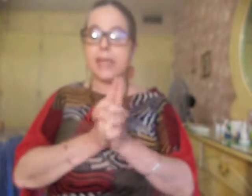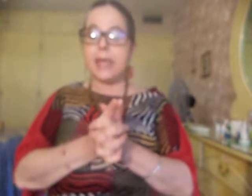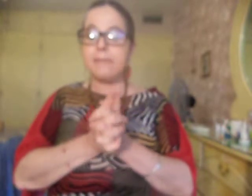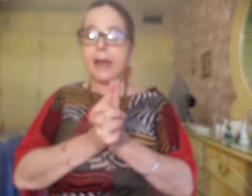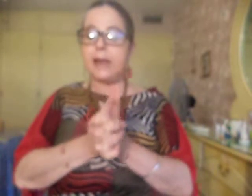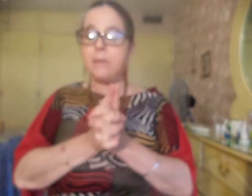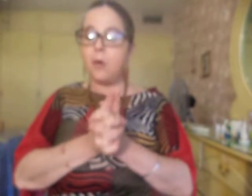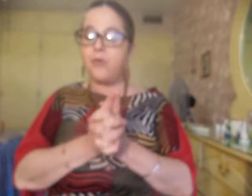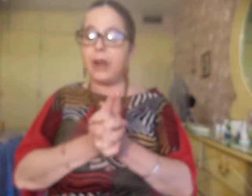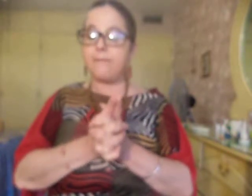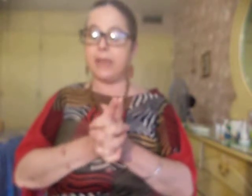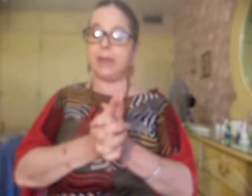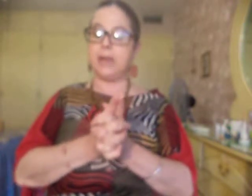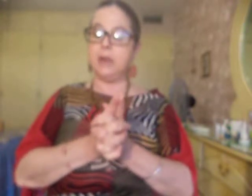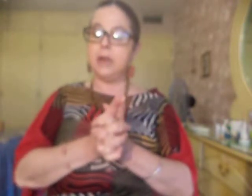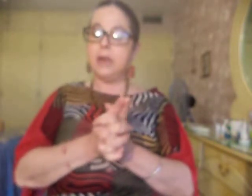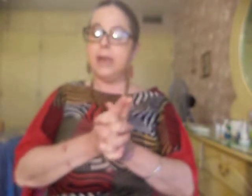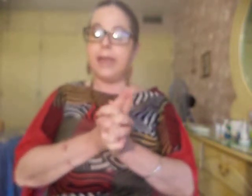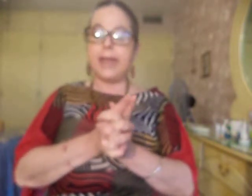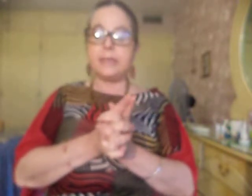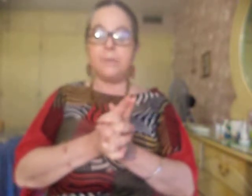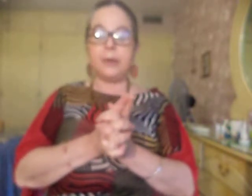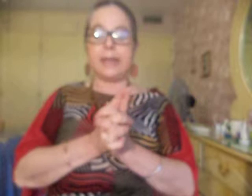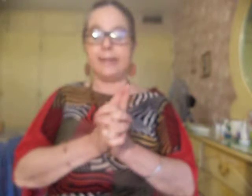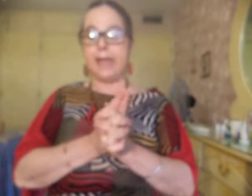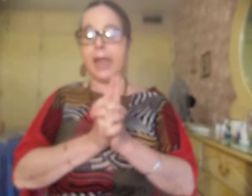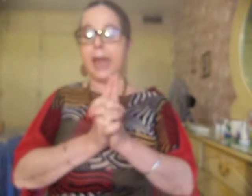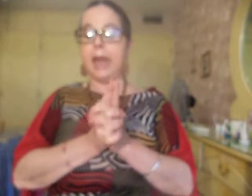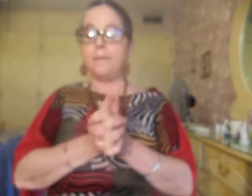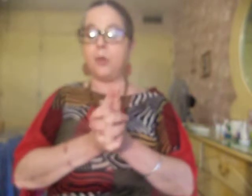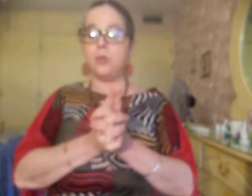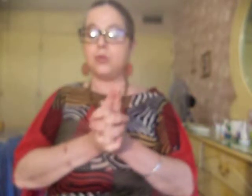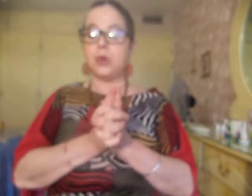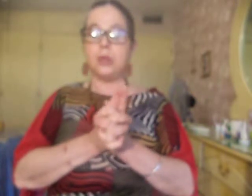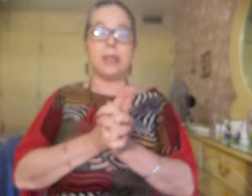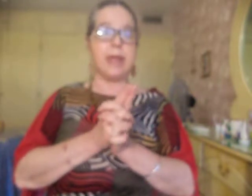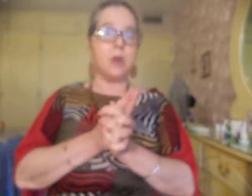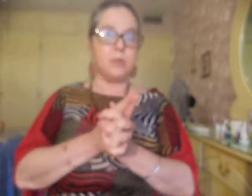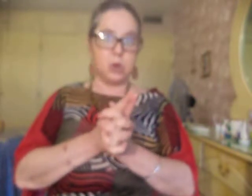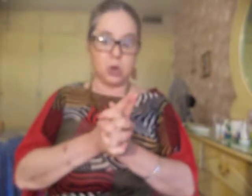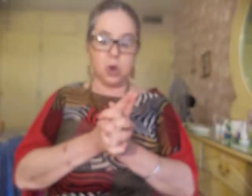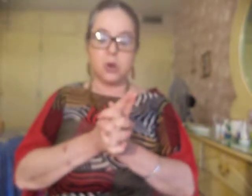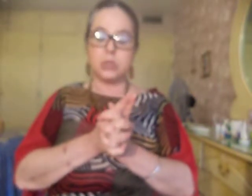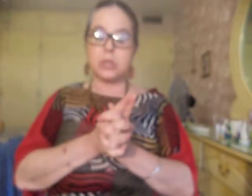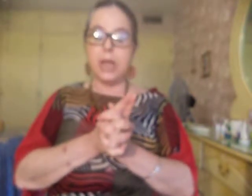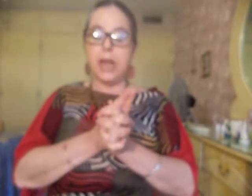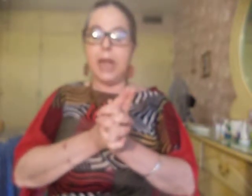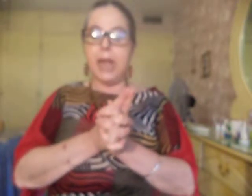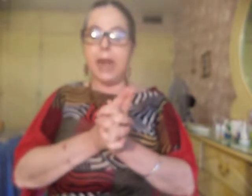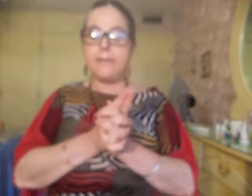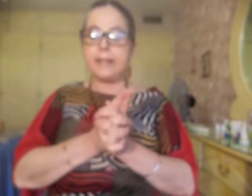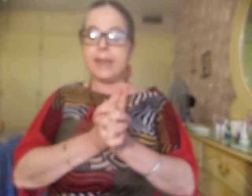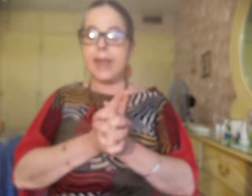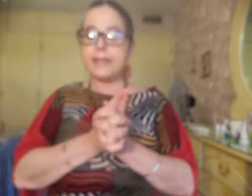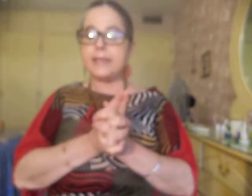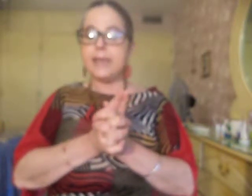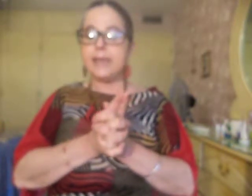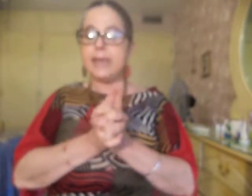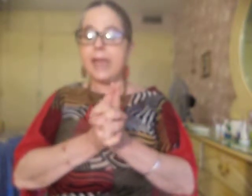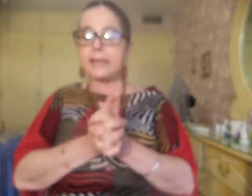llama riboflavina y es importante en la producción de glóbulos rojos. La B3,